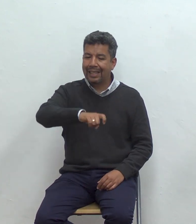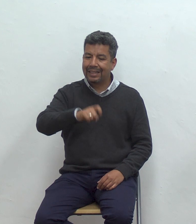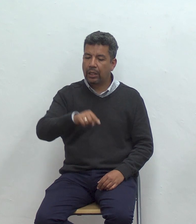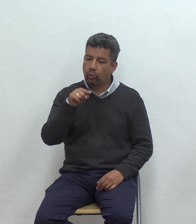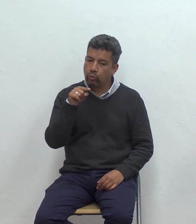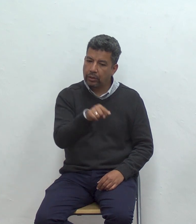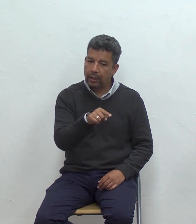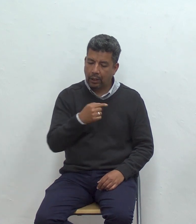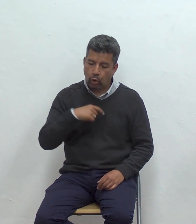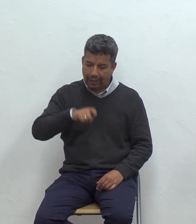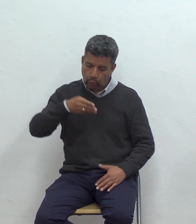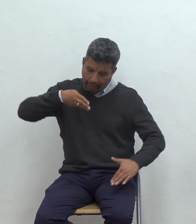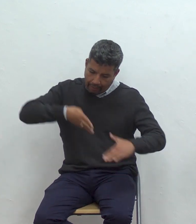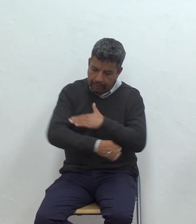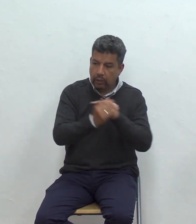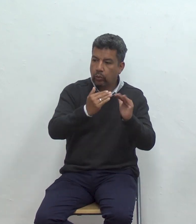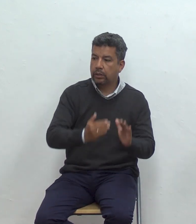que entrar en tu casa.